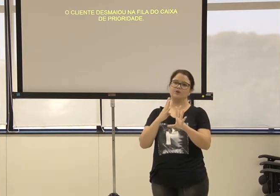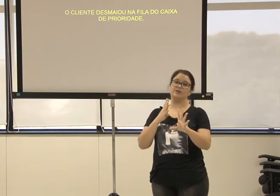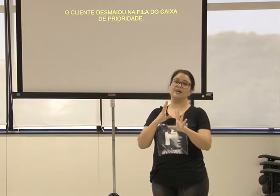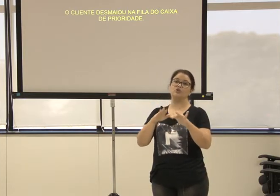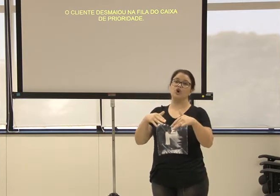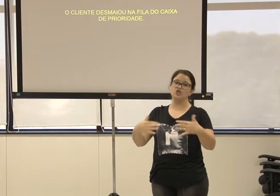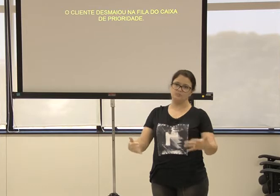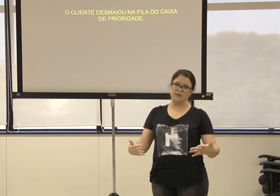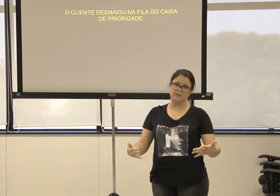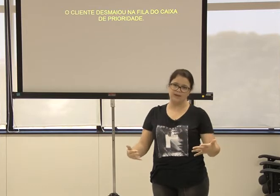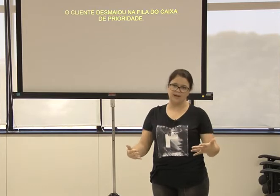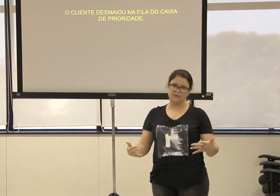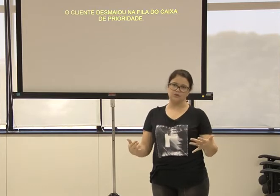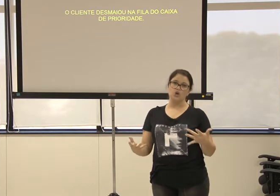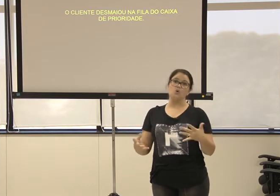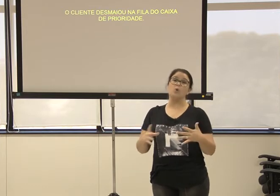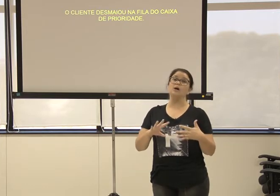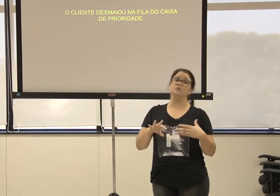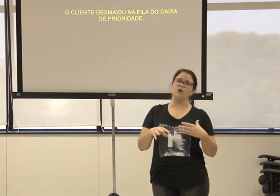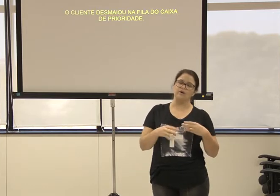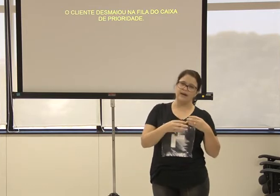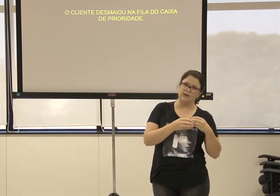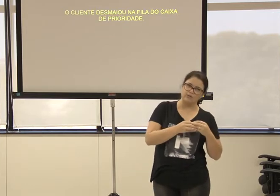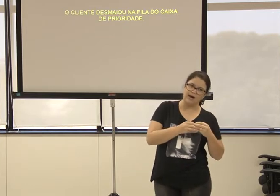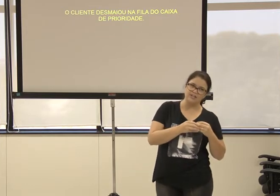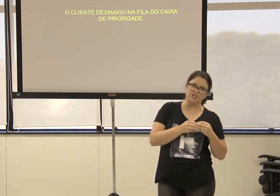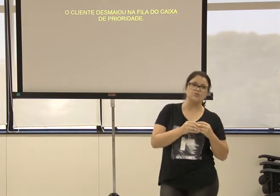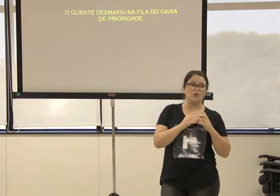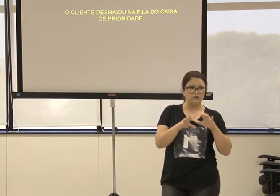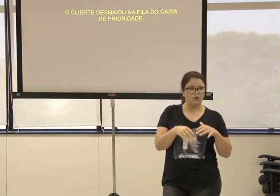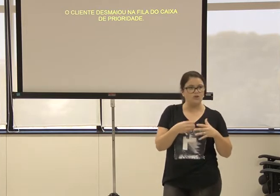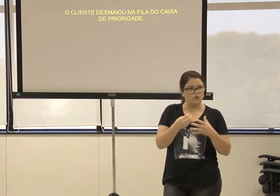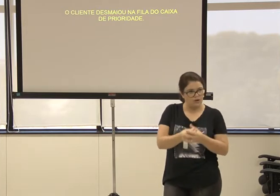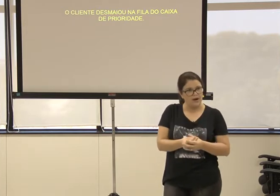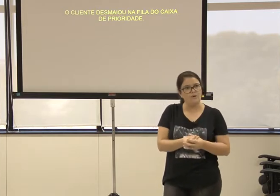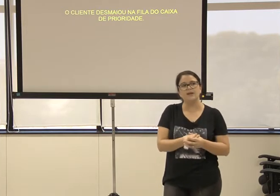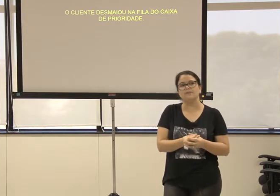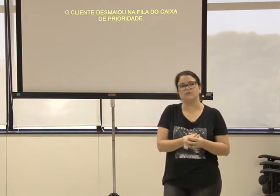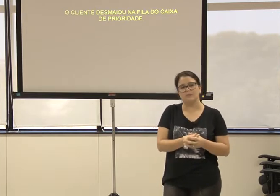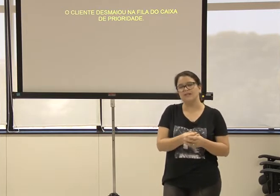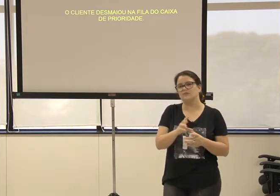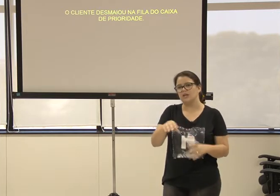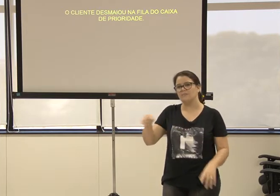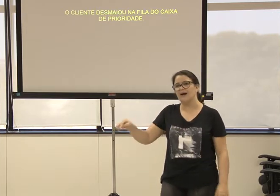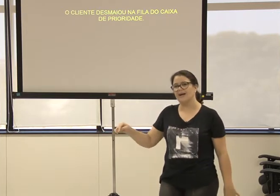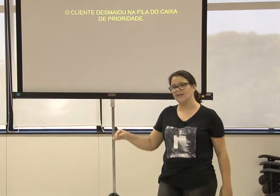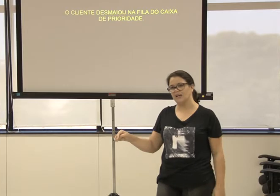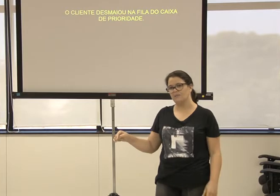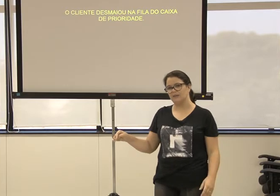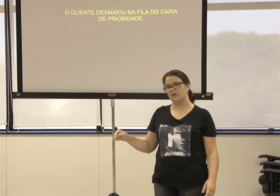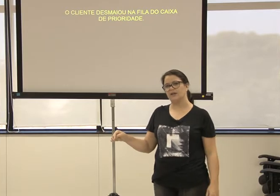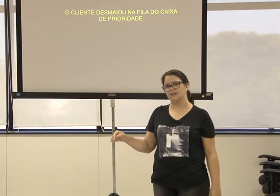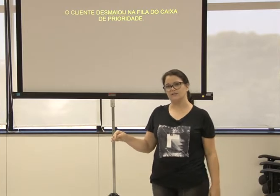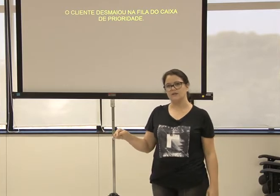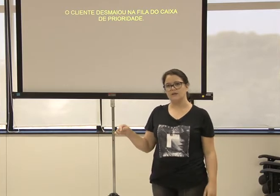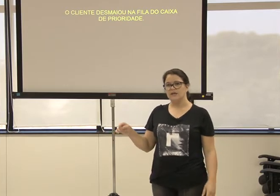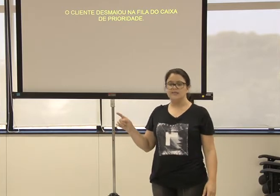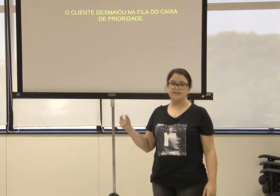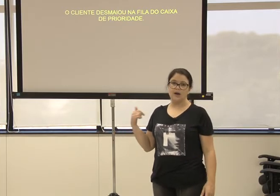prioritário do supermercado. Quando eu colocar um elemento a mais, eu tenho que marcar que elemento é esse. Se eu